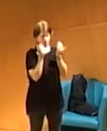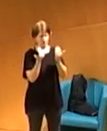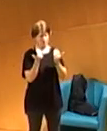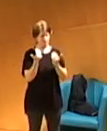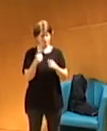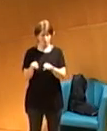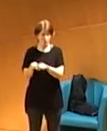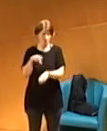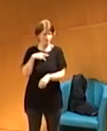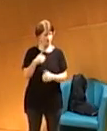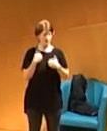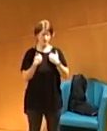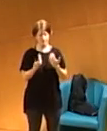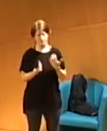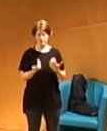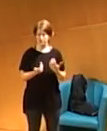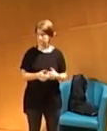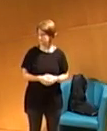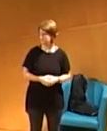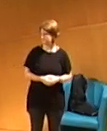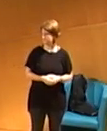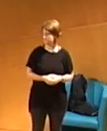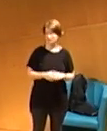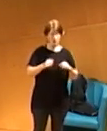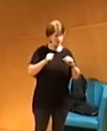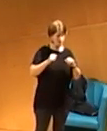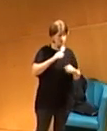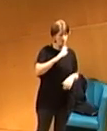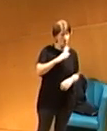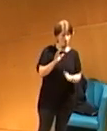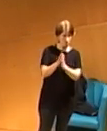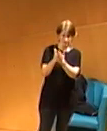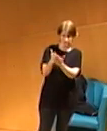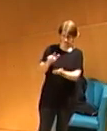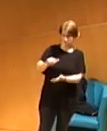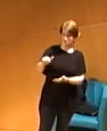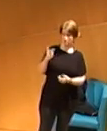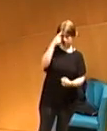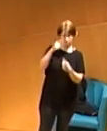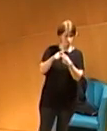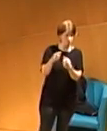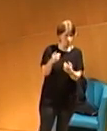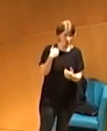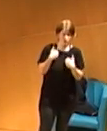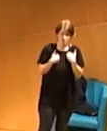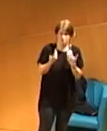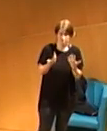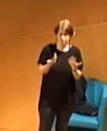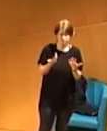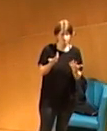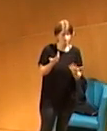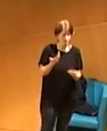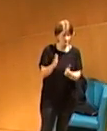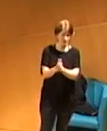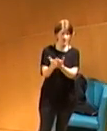handicap. Un livre, c'est neutre, on peut dire. Hein, je te donne un livre. C'est bien les livres. On